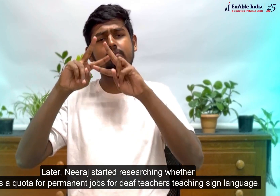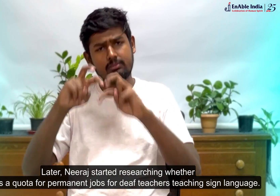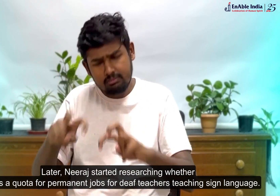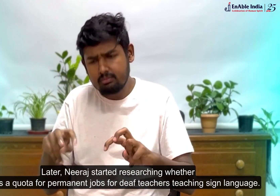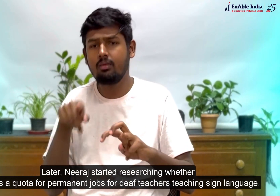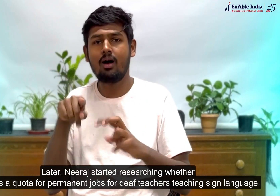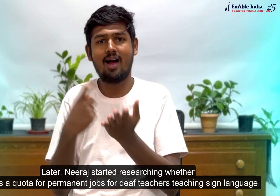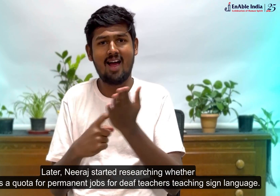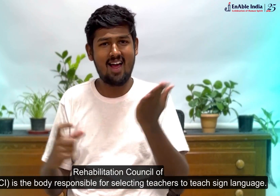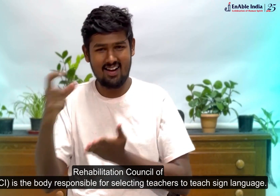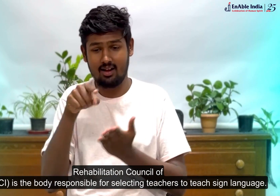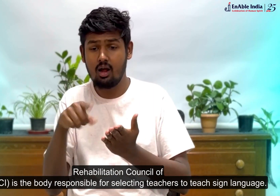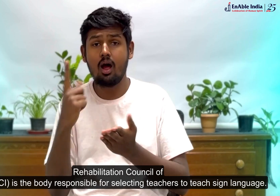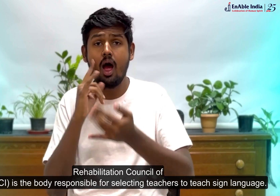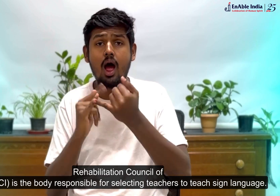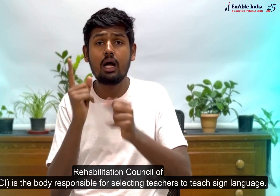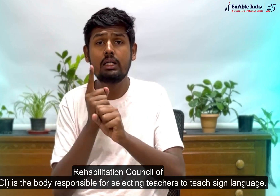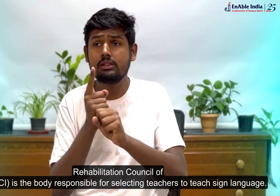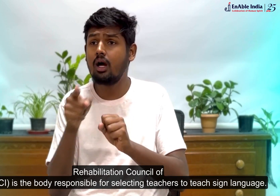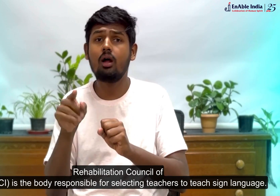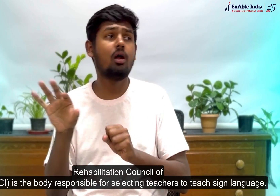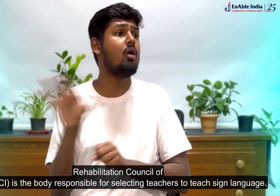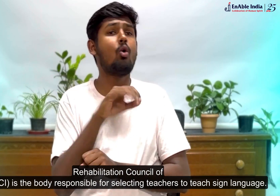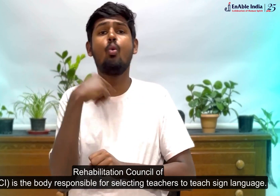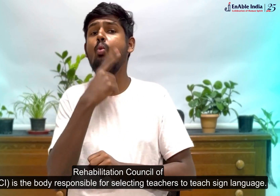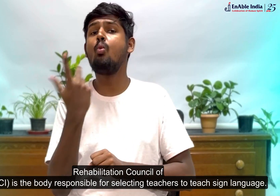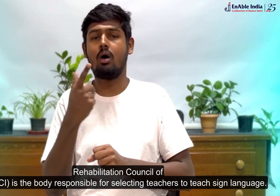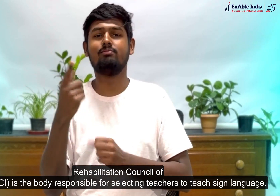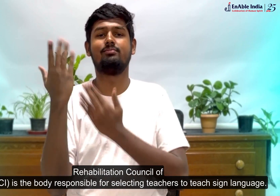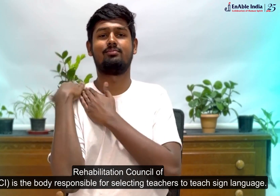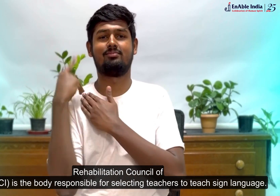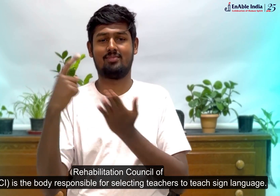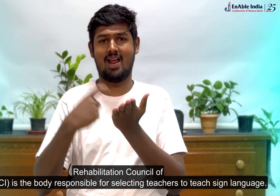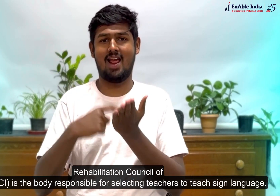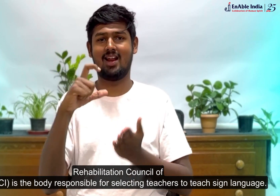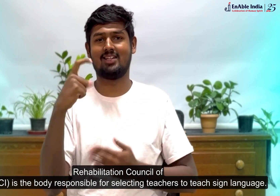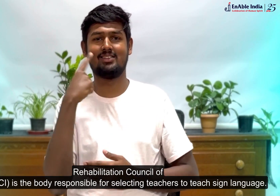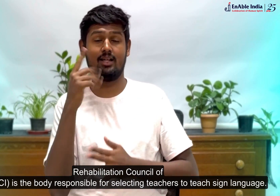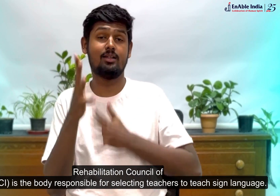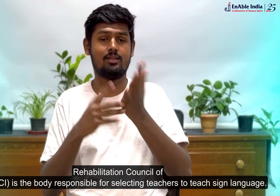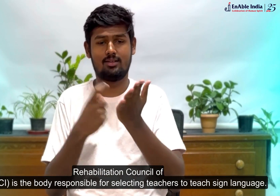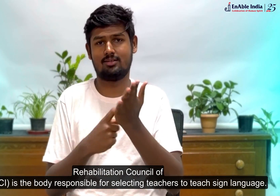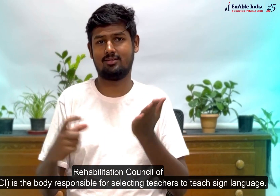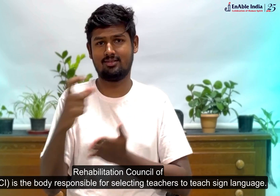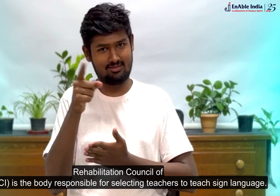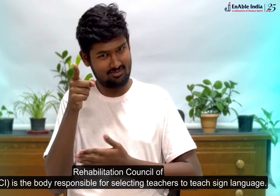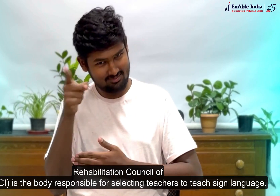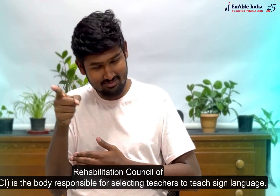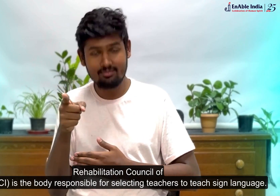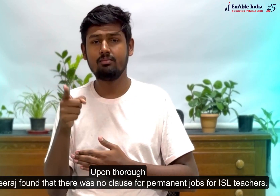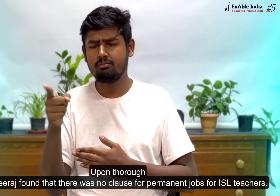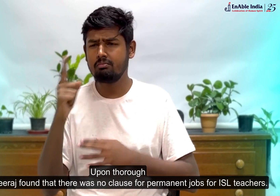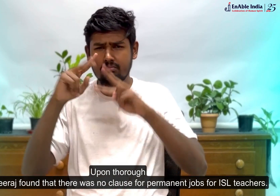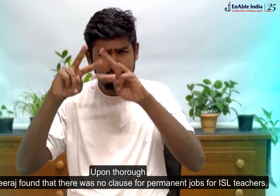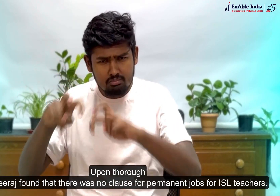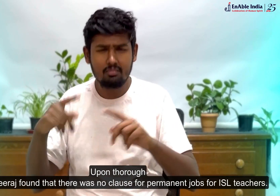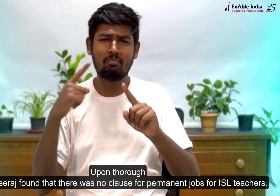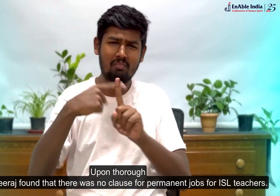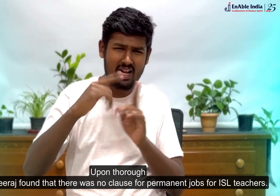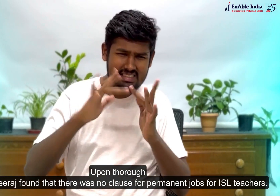ऑफ इंडिया आरसीआई सांकेतिक भाषा सिखाने के लिए शिक्षकों का चयन करने के लिए जिम्मेदार निकाय है। गहन अध्ययन